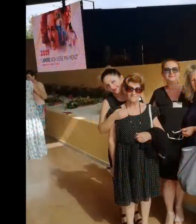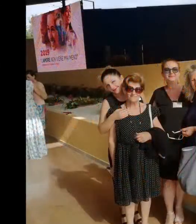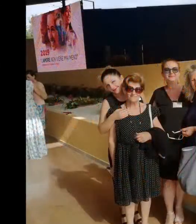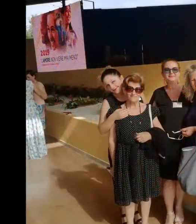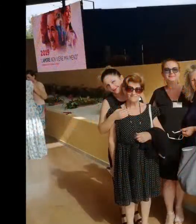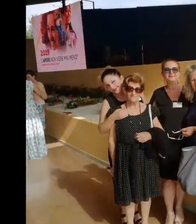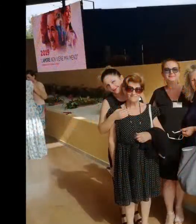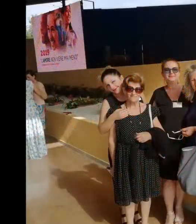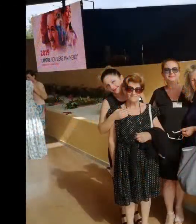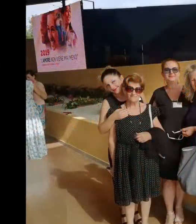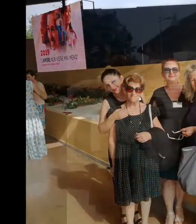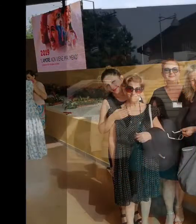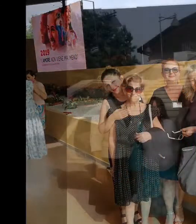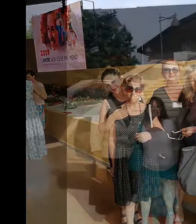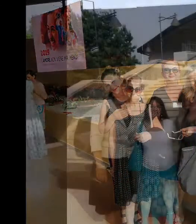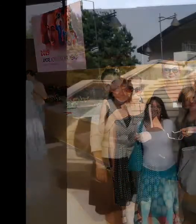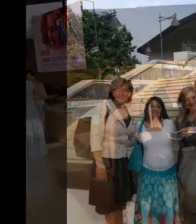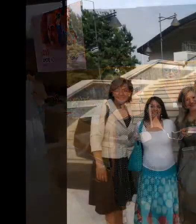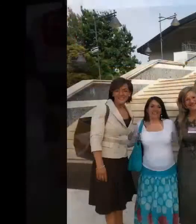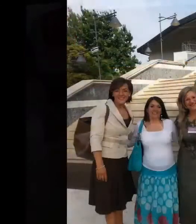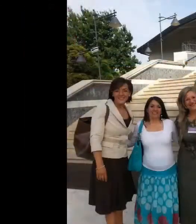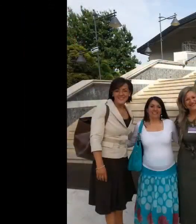lo vedrai